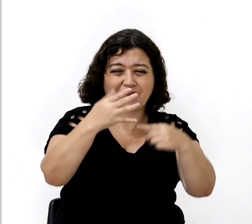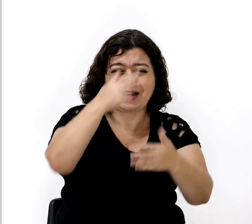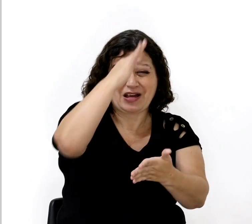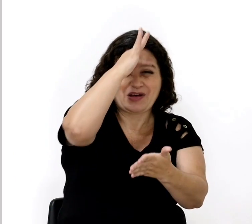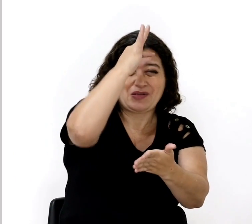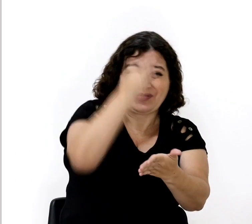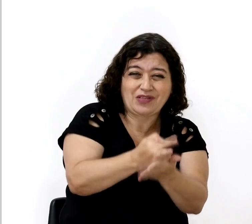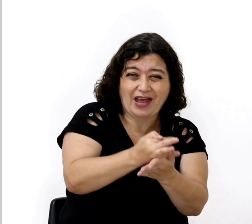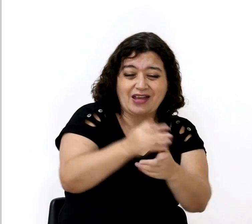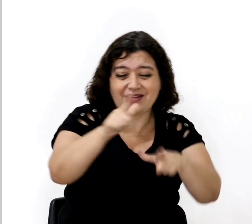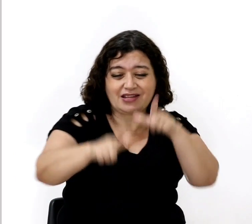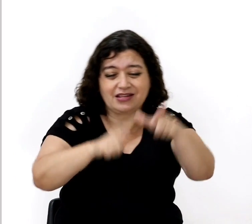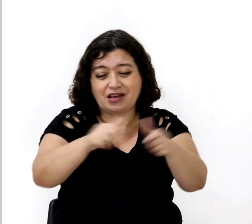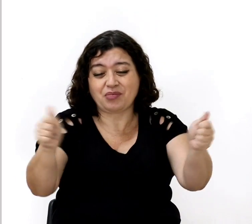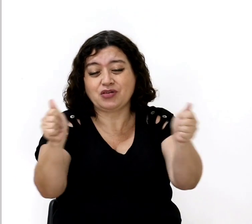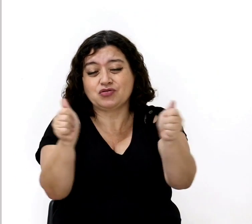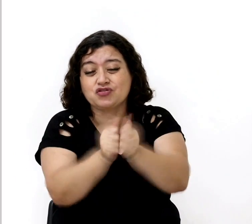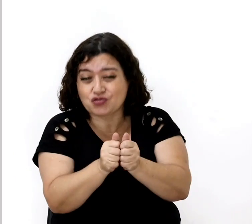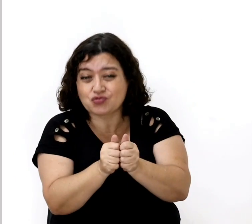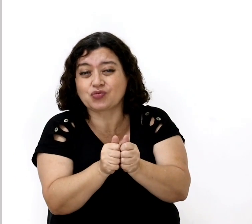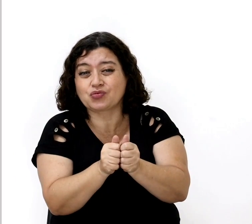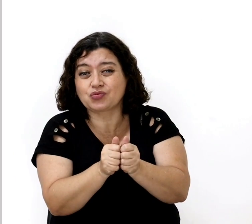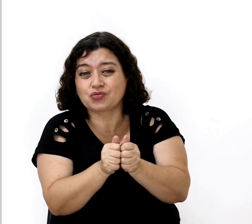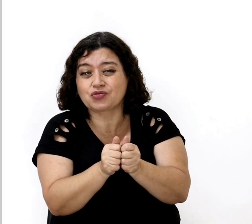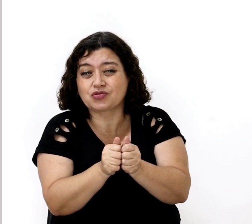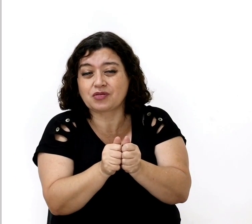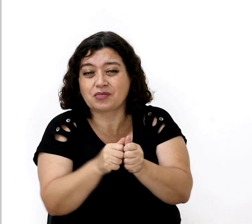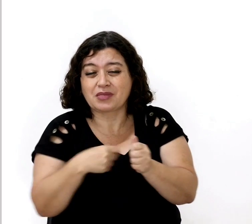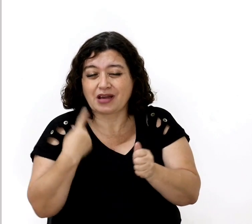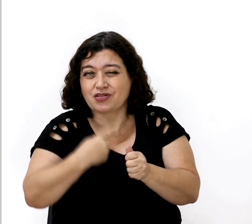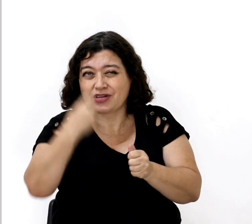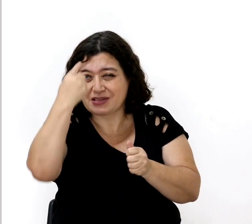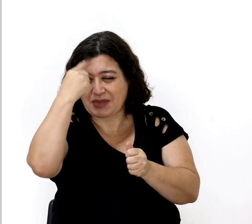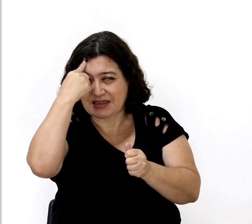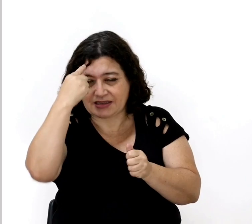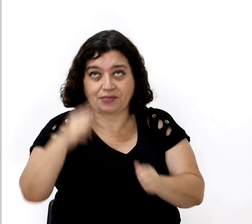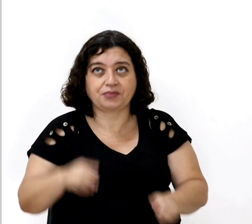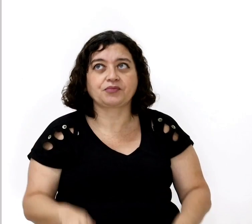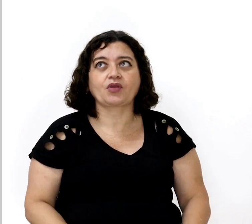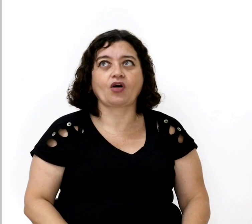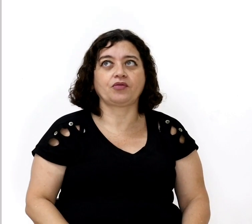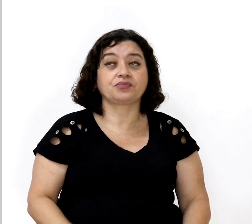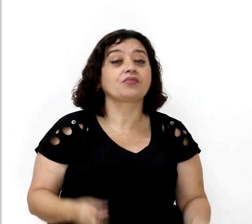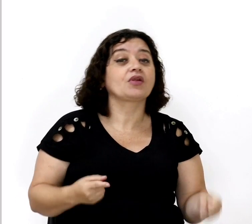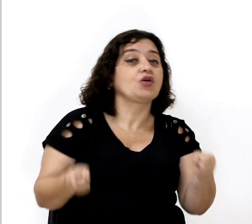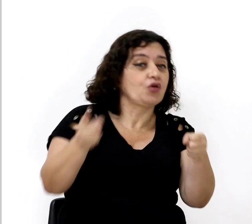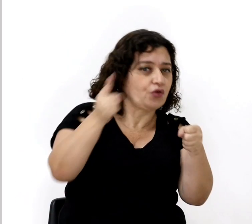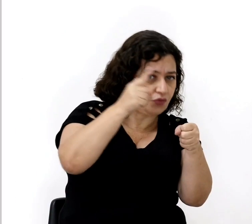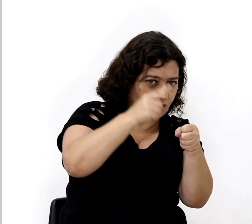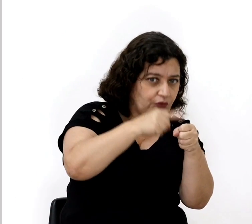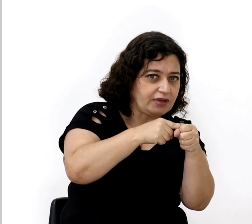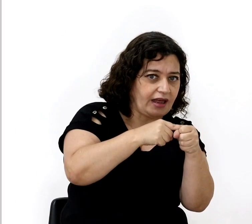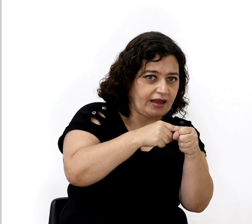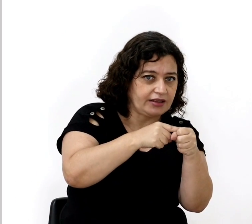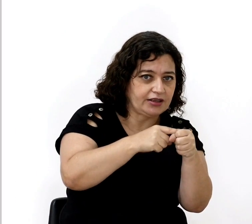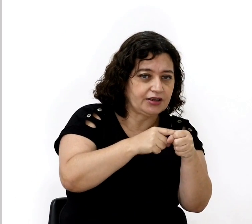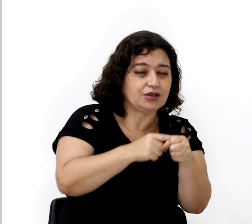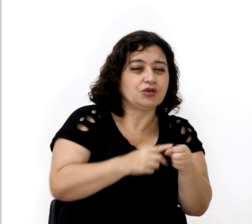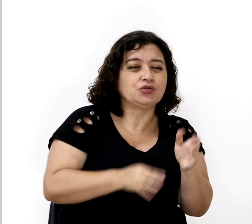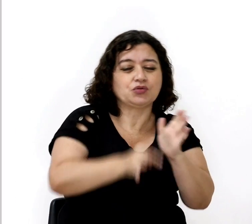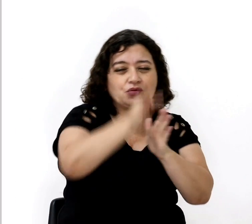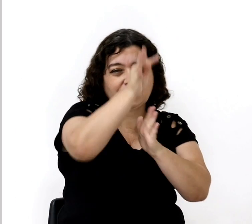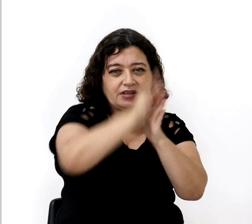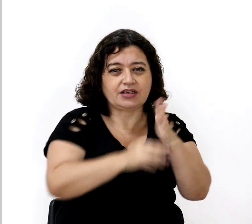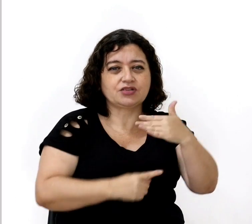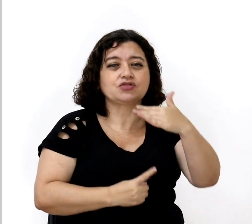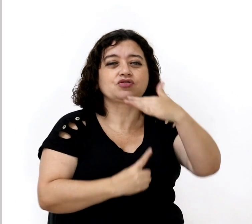fé e trabalho, né? Aí é um ponto interessante para a gente... Seria interessante a gente voltar também no texto de 1 Pedro, a